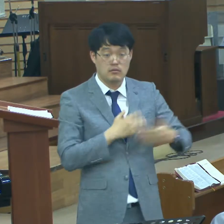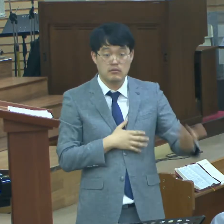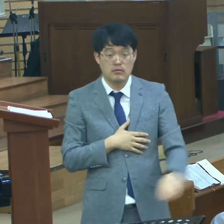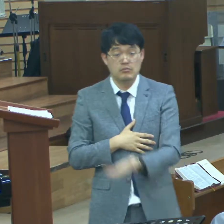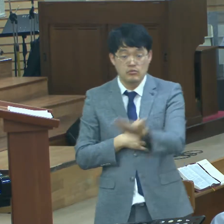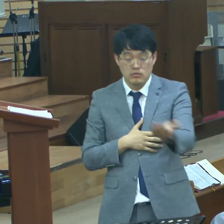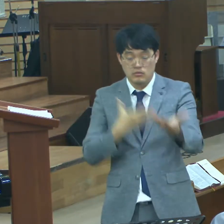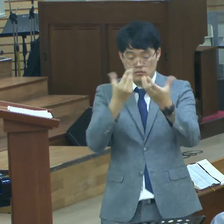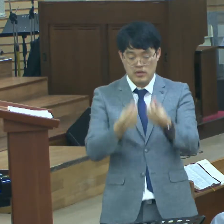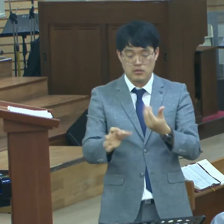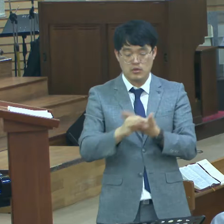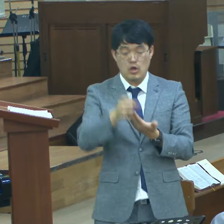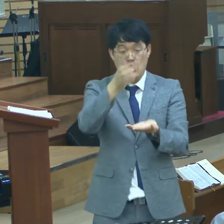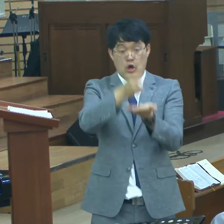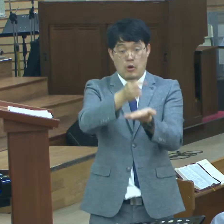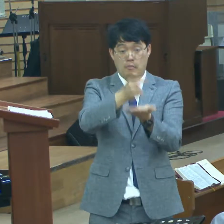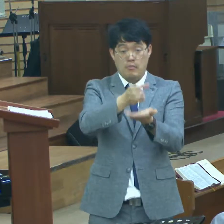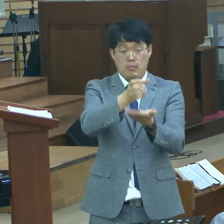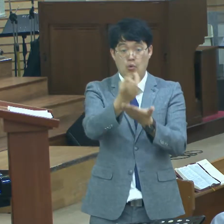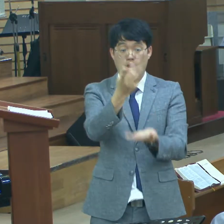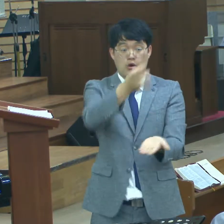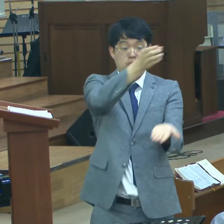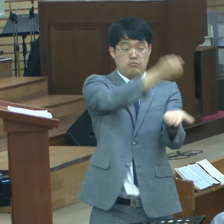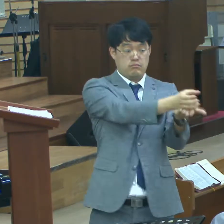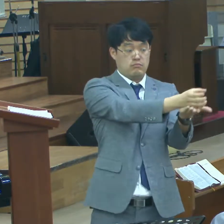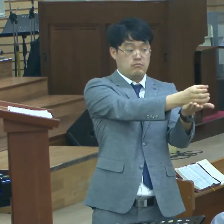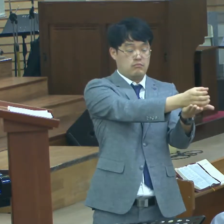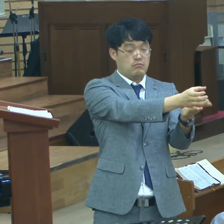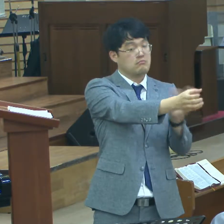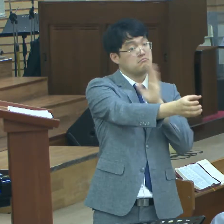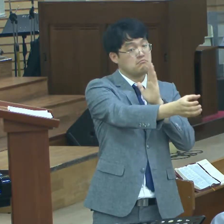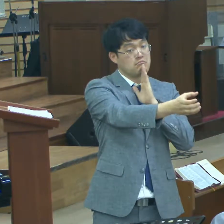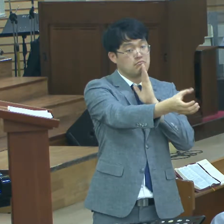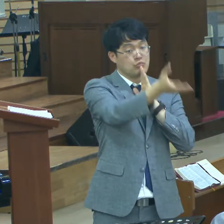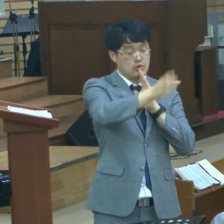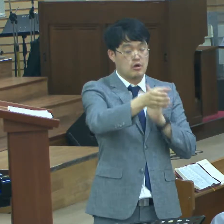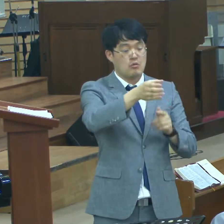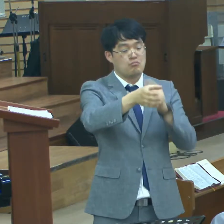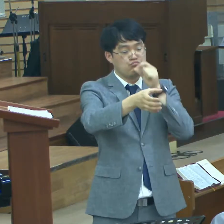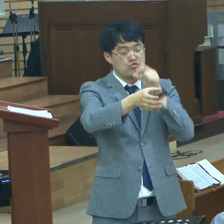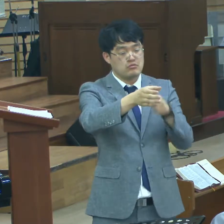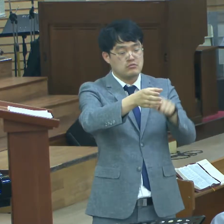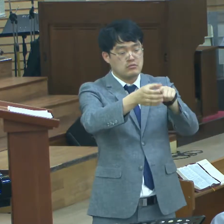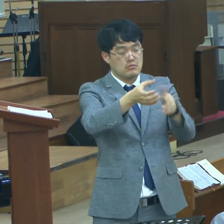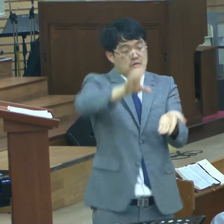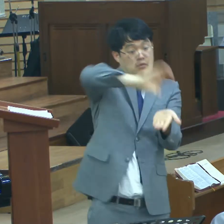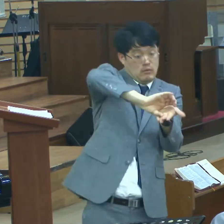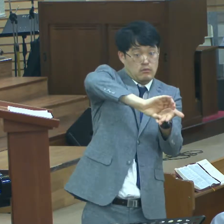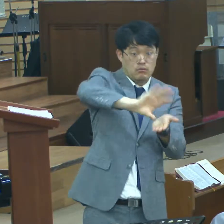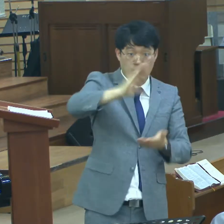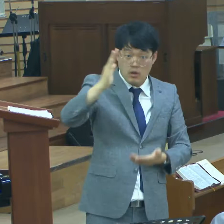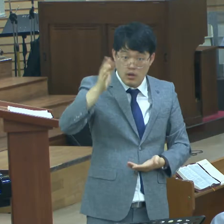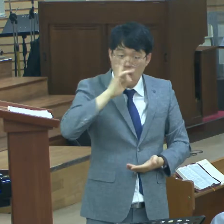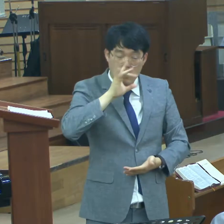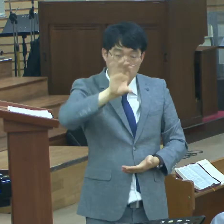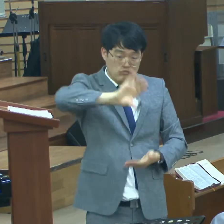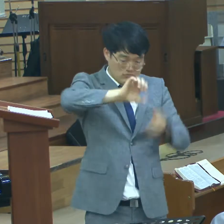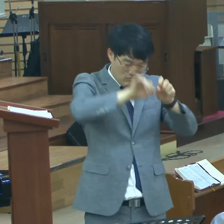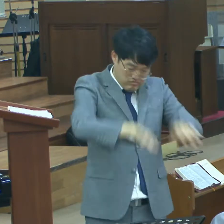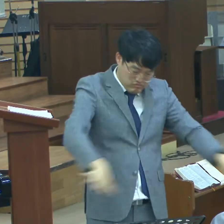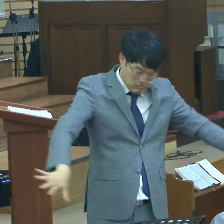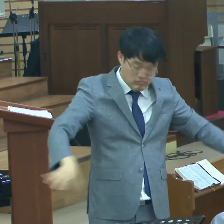있어야 되는데 컵을 뒤집어 놓으면 물이 다 쏟아지잖아요. 강단에 있는데 이 강단이 마이크가 있는데 이걸 뒤집어 놓고 제가 여기 서 있으면